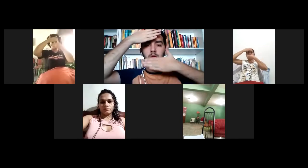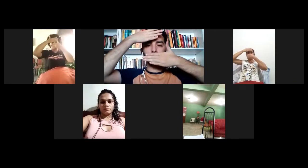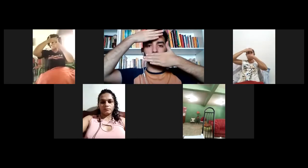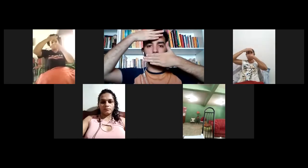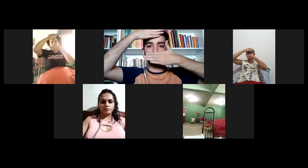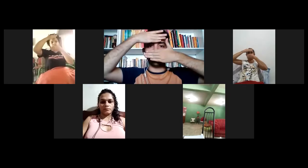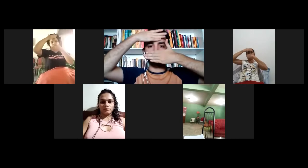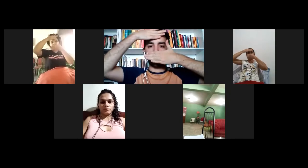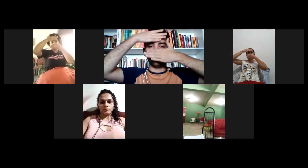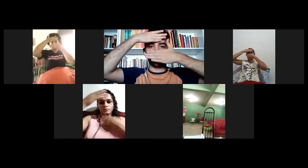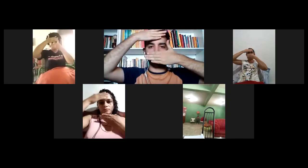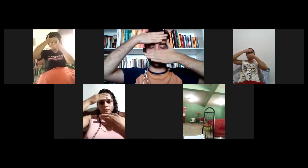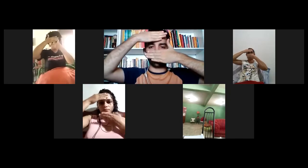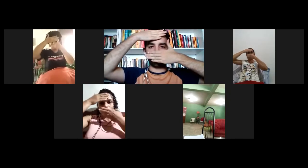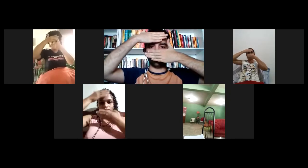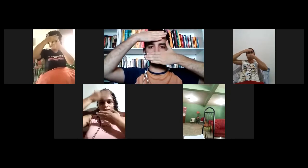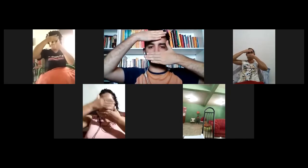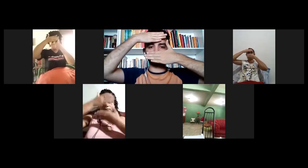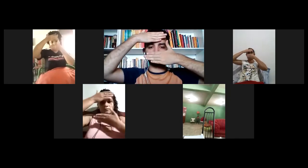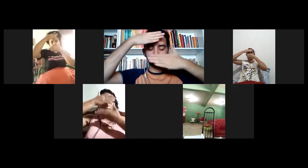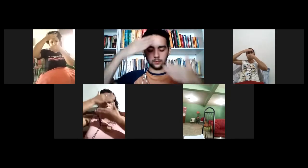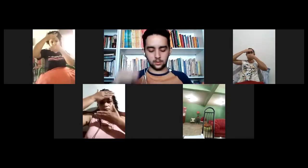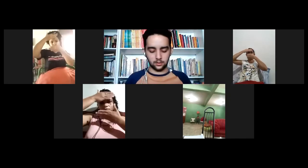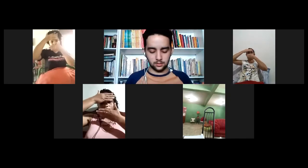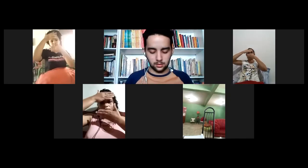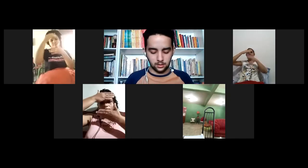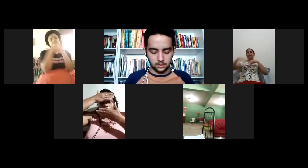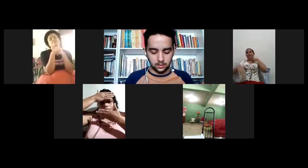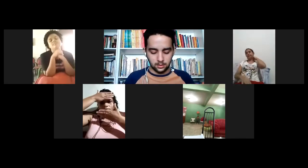muçulmano, ou a burca, aqui.